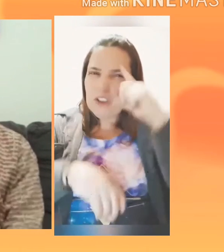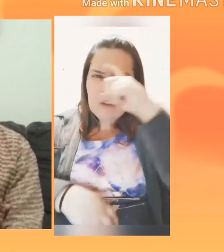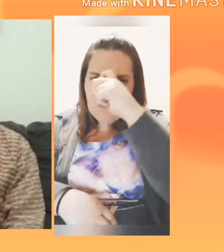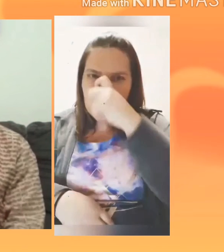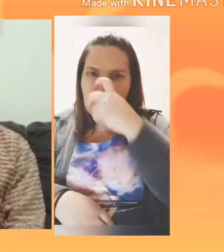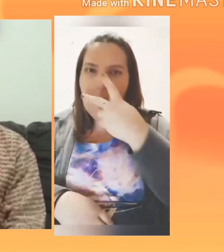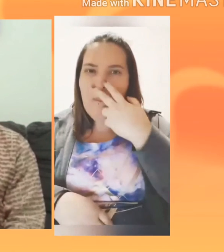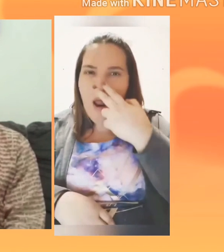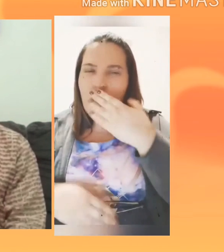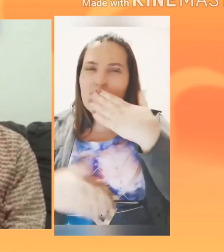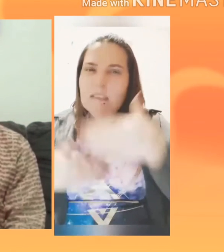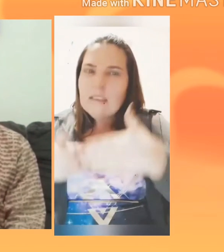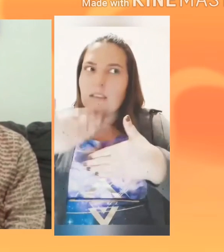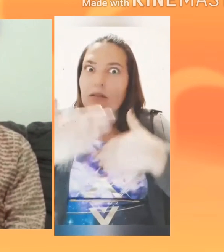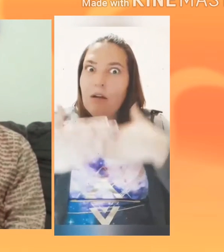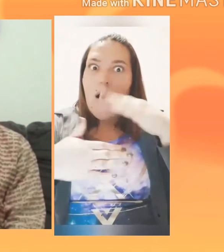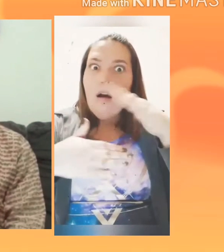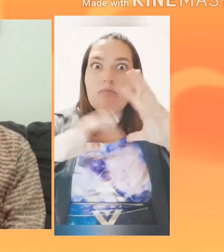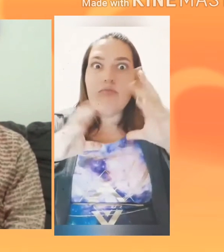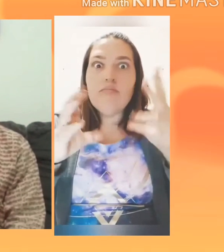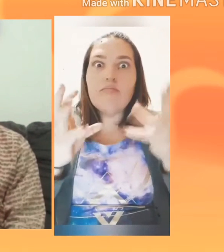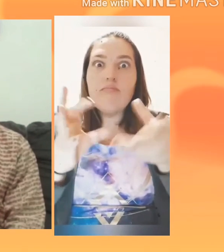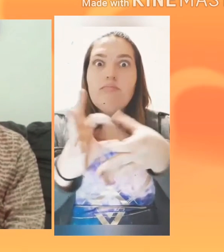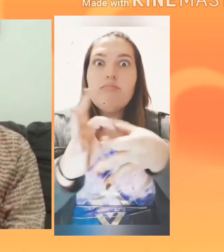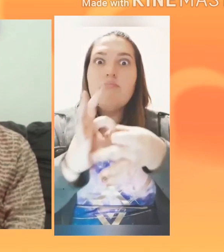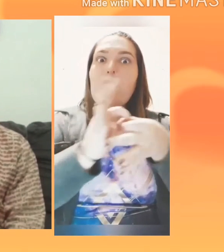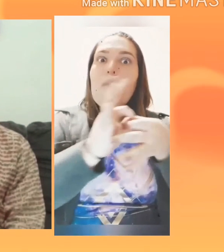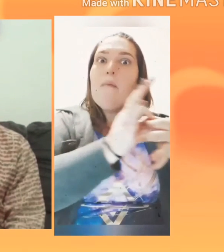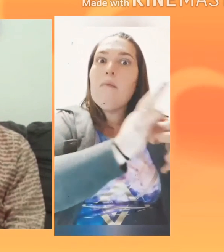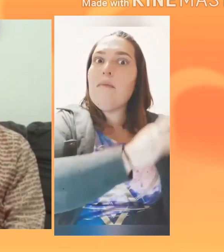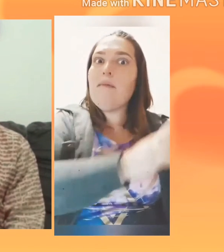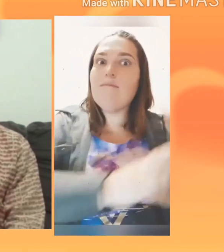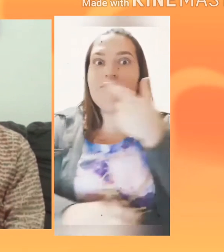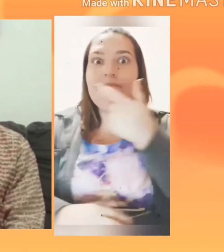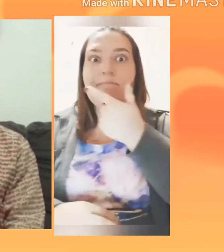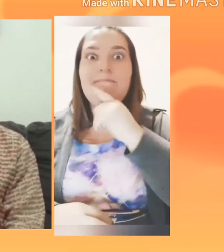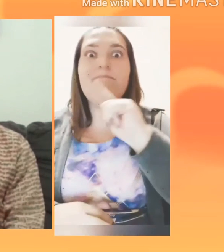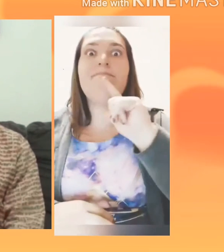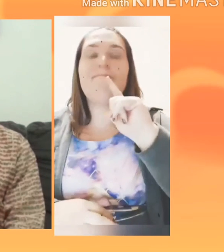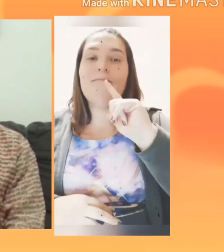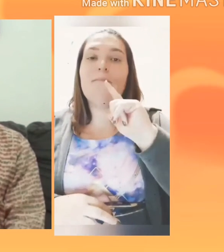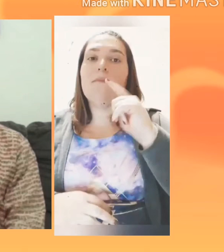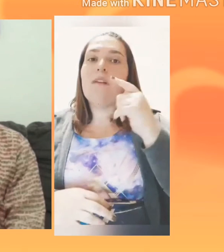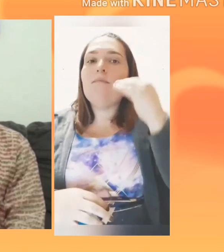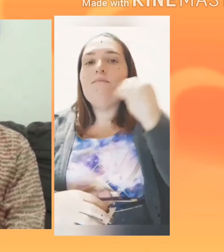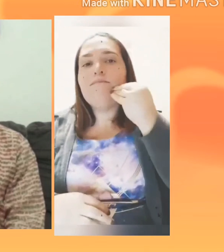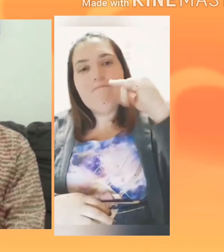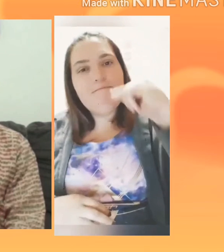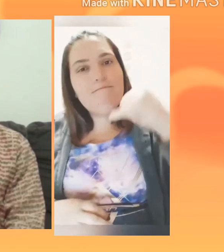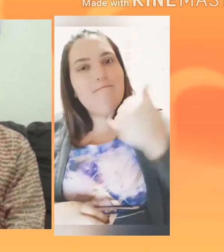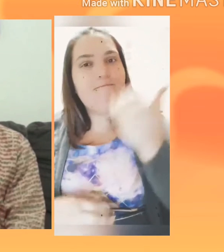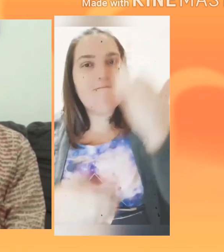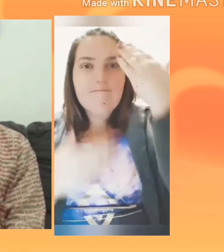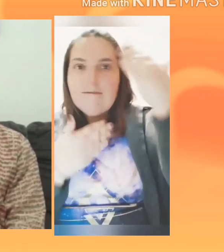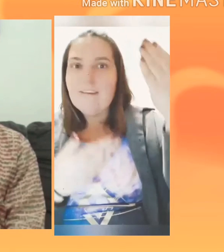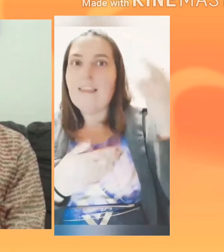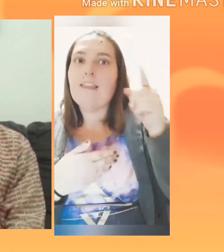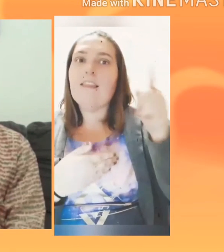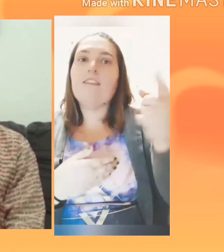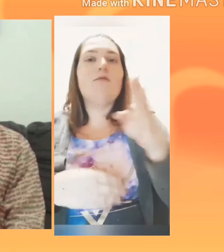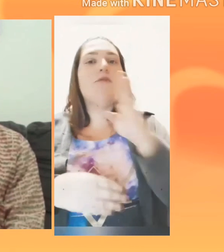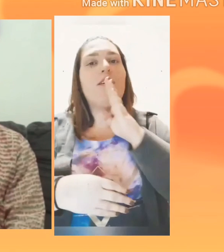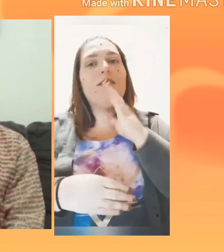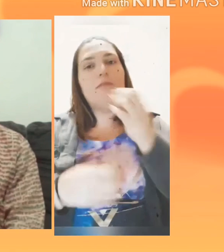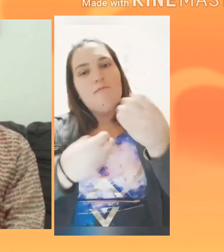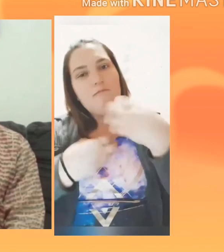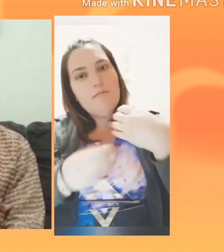vida, justamente nesses períodos, parece que as coisas vão se encaixando, a gente percebe que elas se encaixam. E tive a oportunidade de